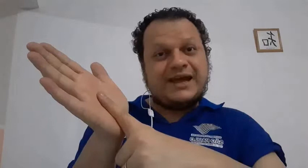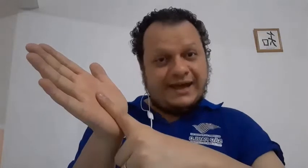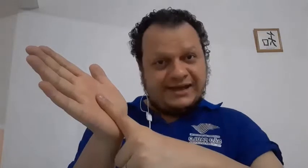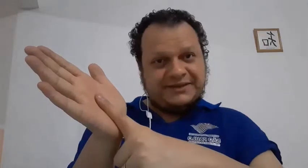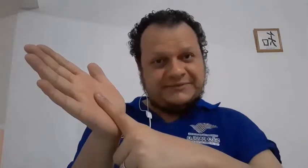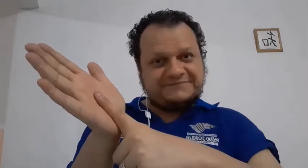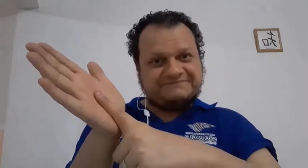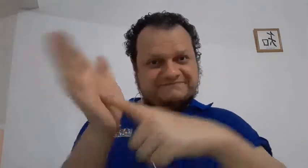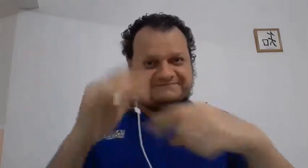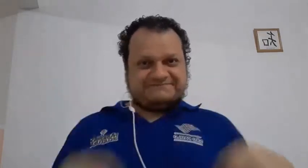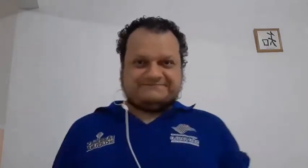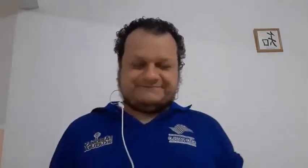L.